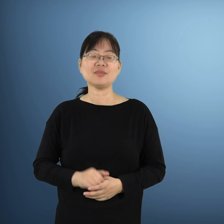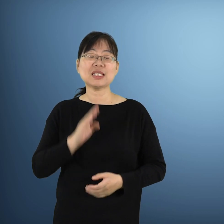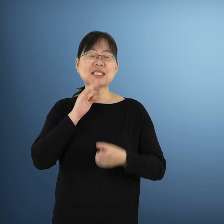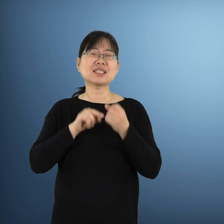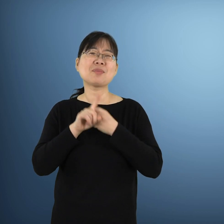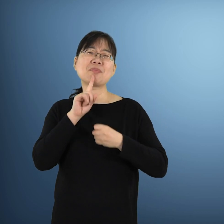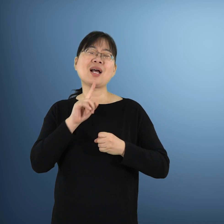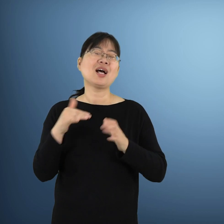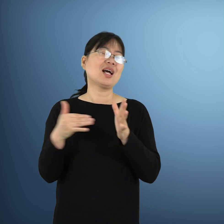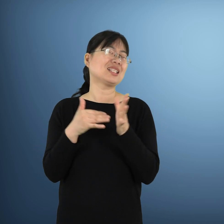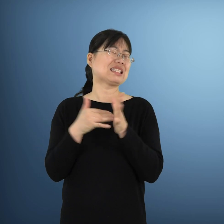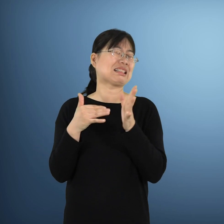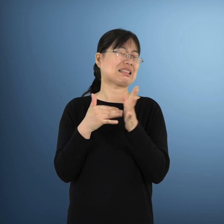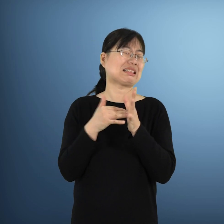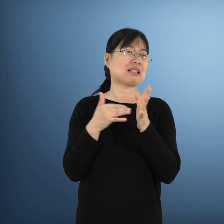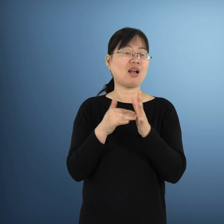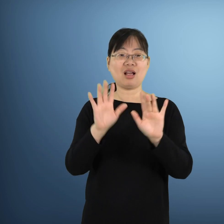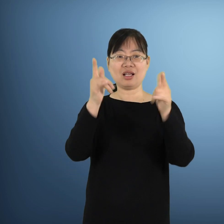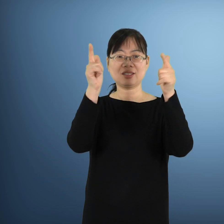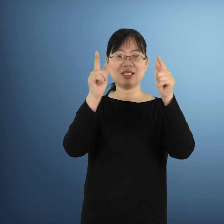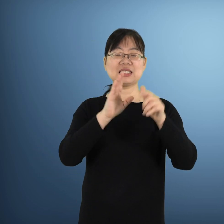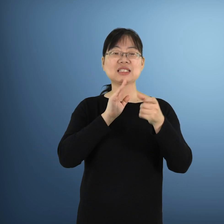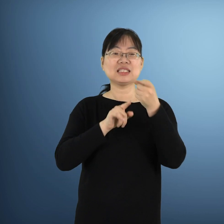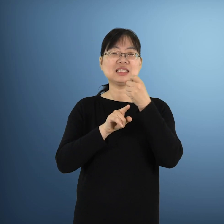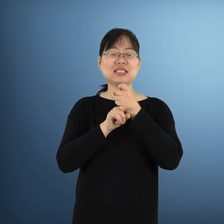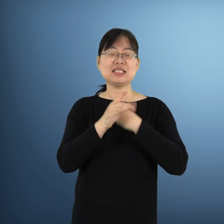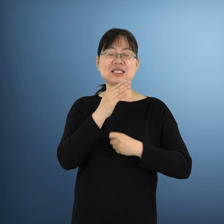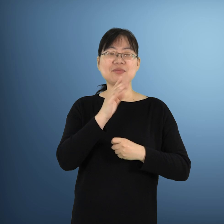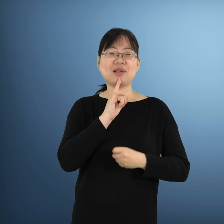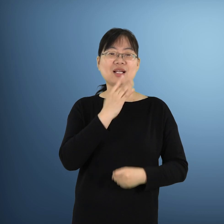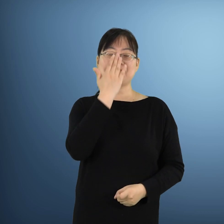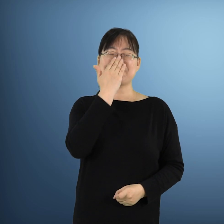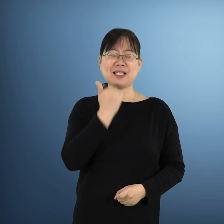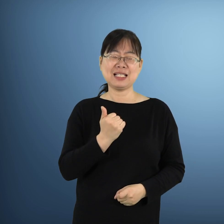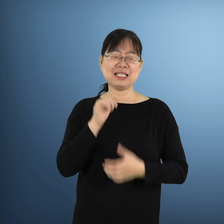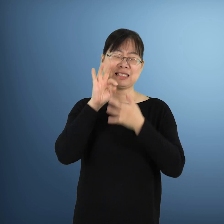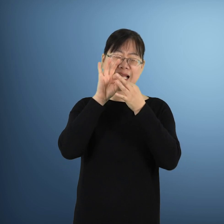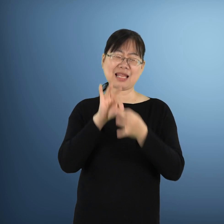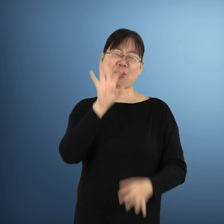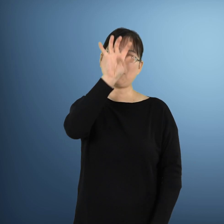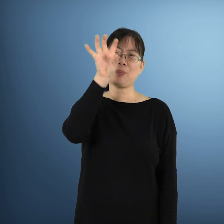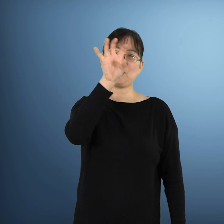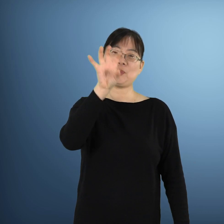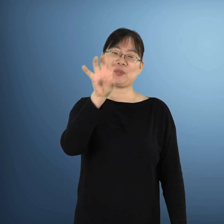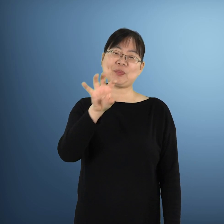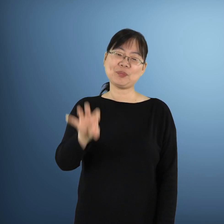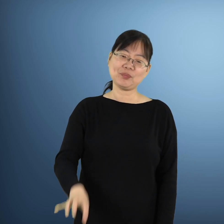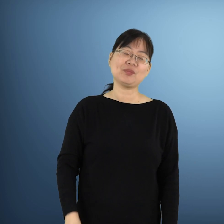진리 얘기 좀 그만합시다. 아니요, 진리도록 해야 돼요. 응?